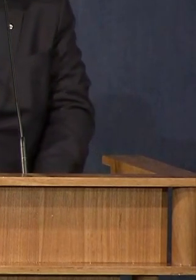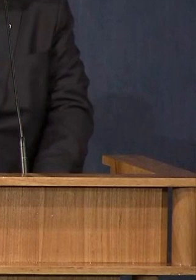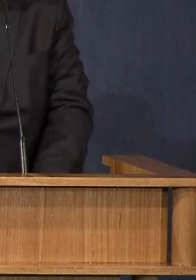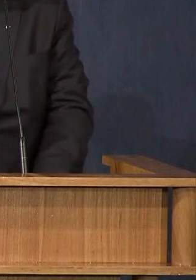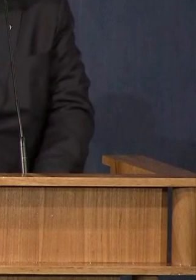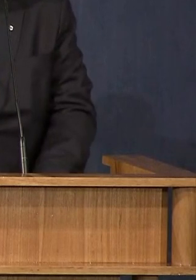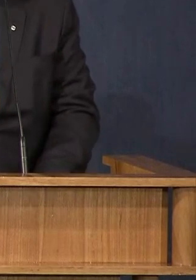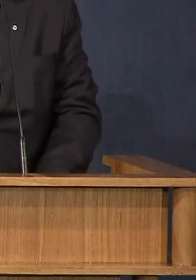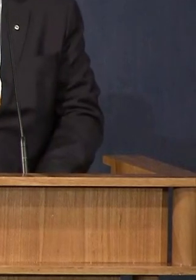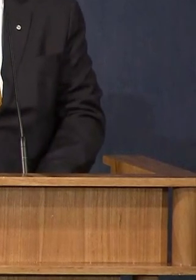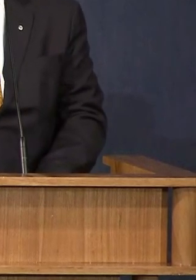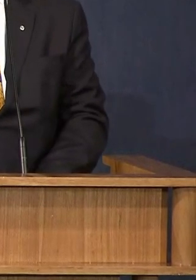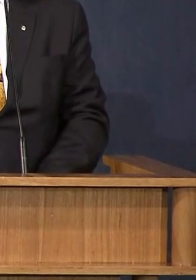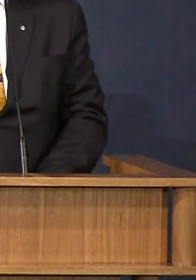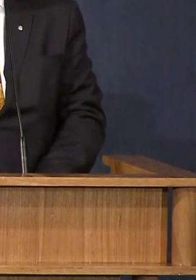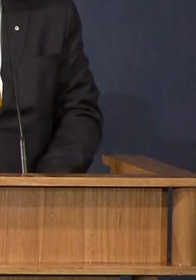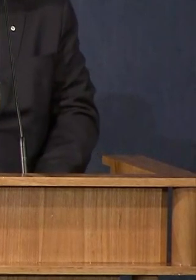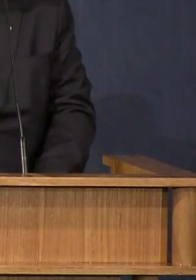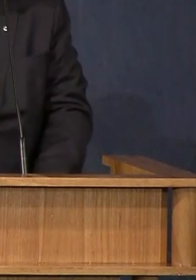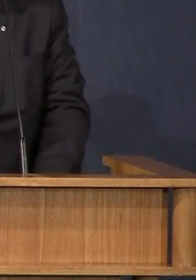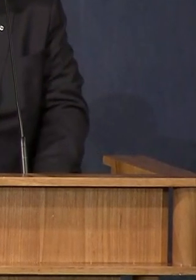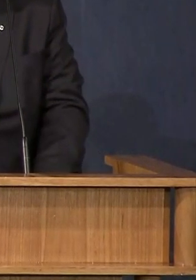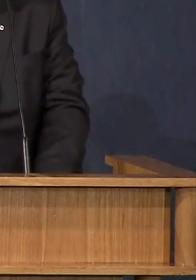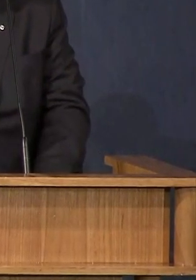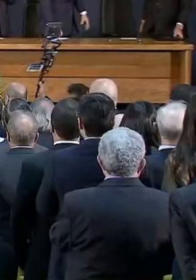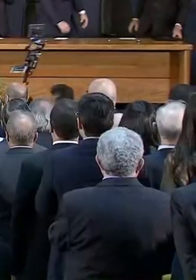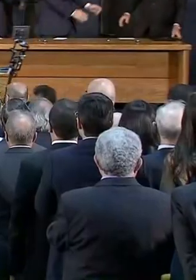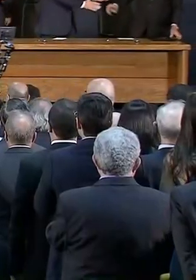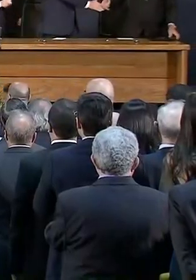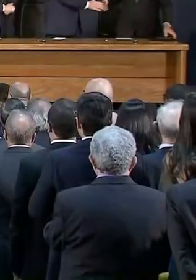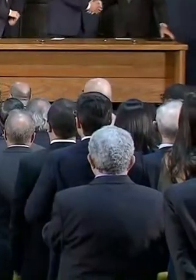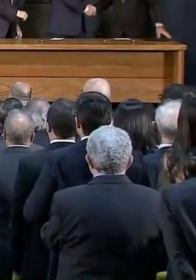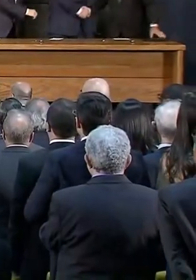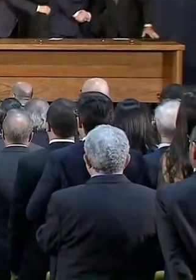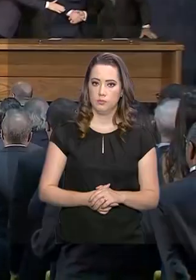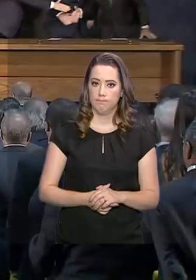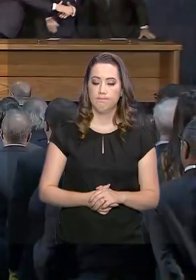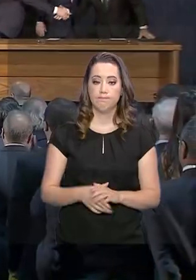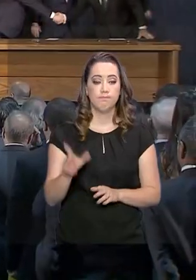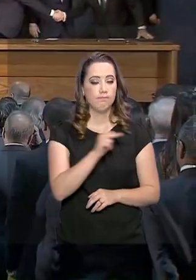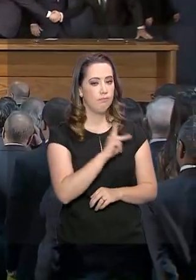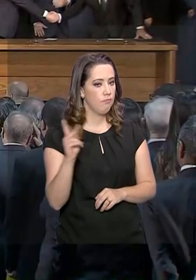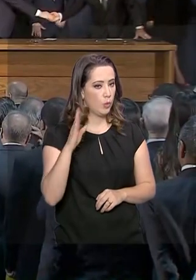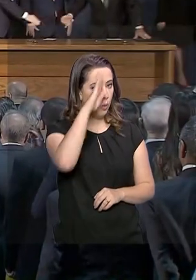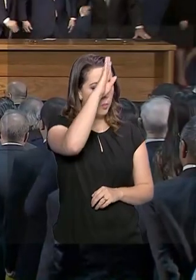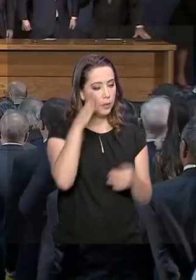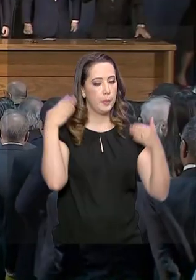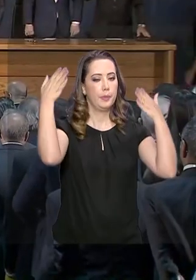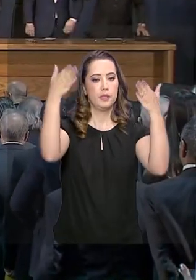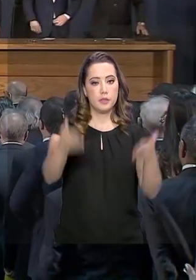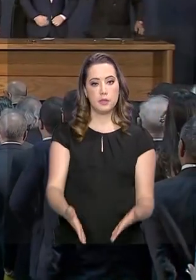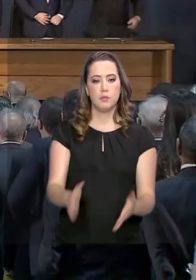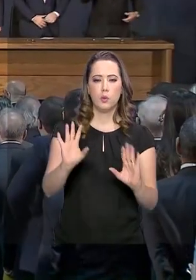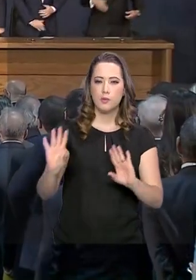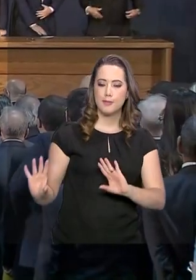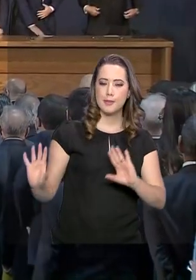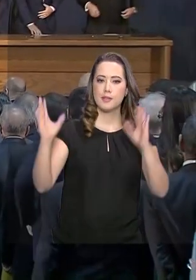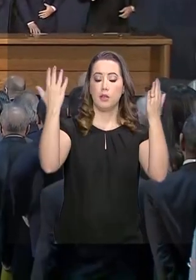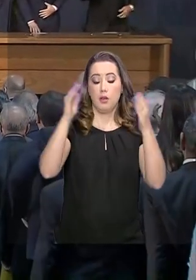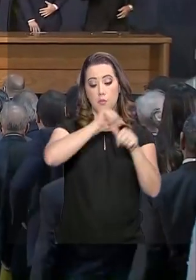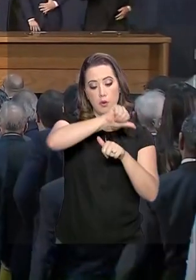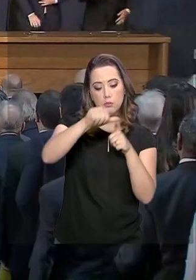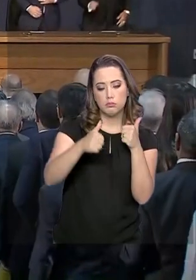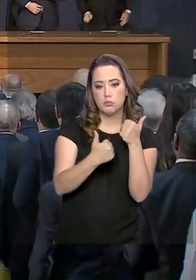no enfrentamento a todo tipo de criminalidade. O presidente Jair Bolsonaro, que participou da cerimônia de